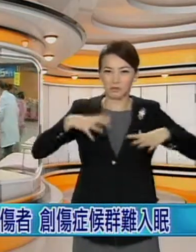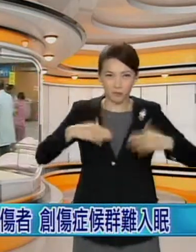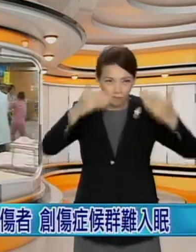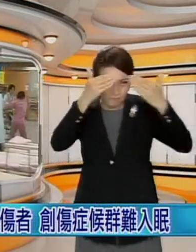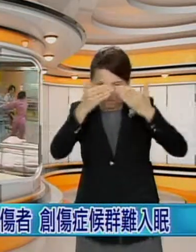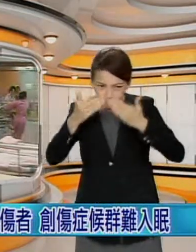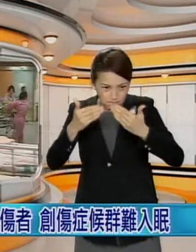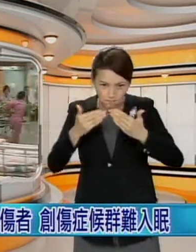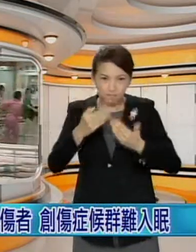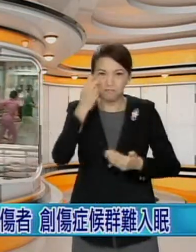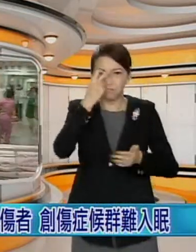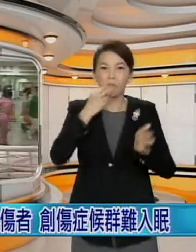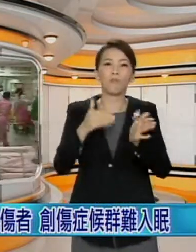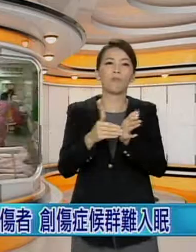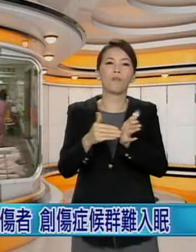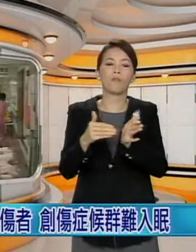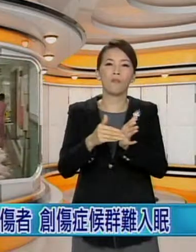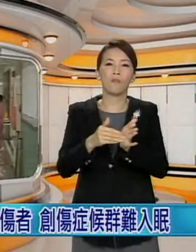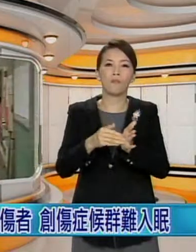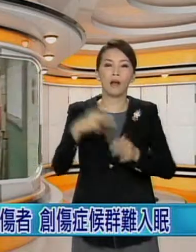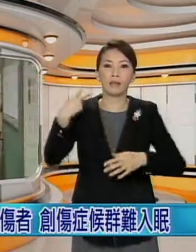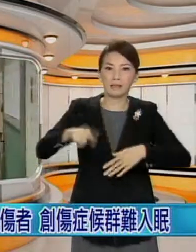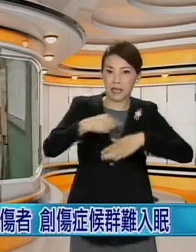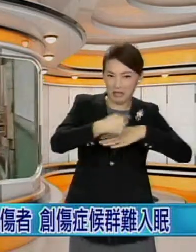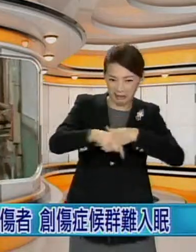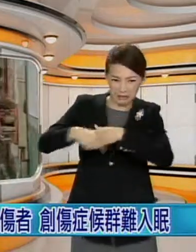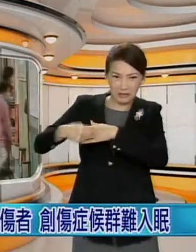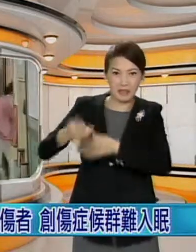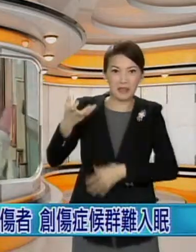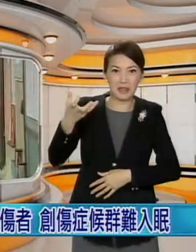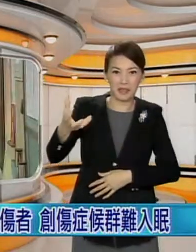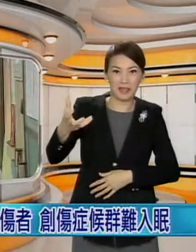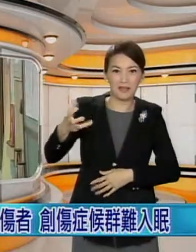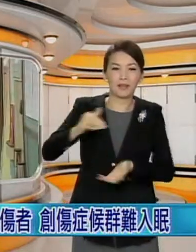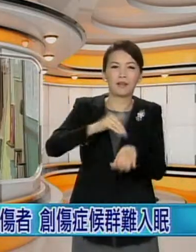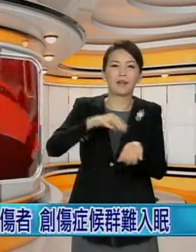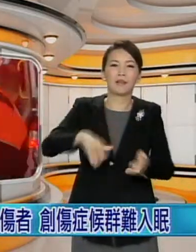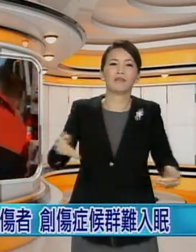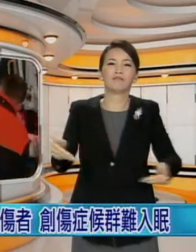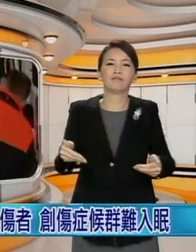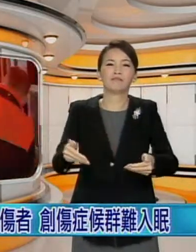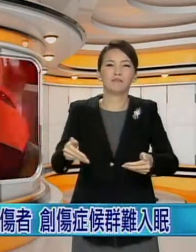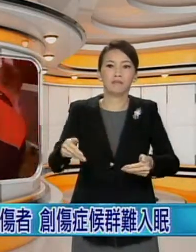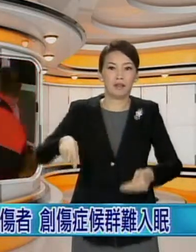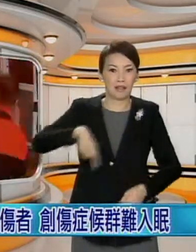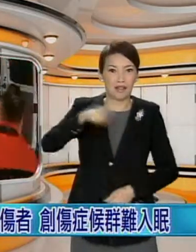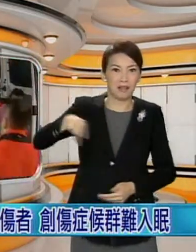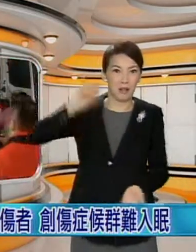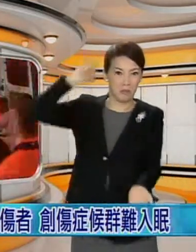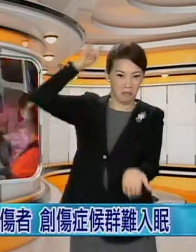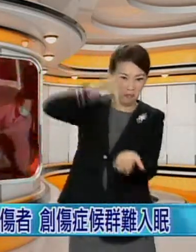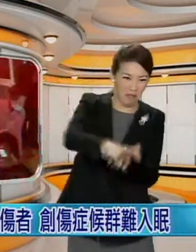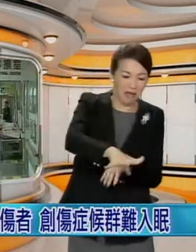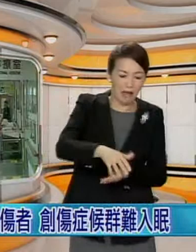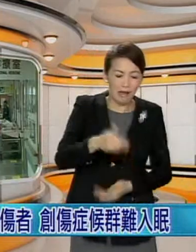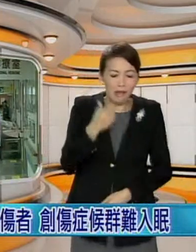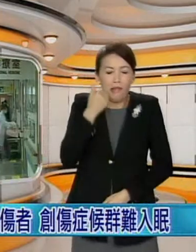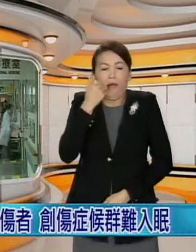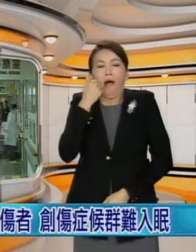已经完成了遗体的相验，而受伤的乘客大部分都还在医院治疗，许多伤患